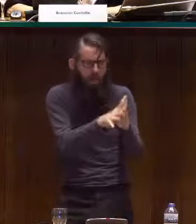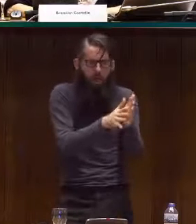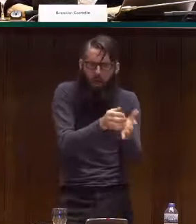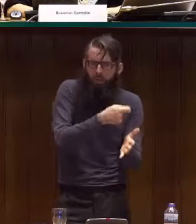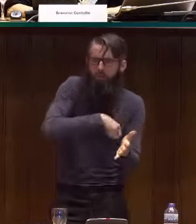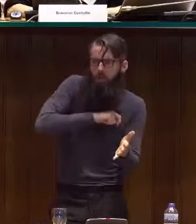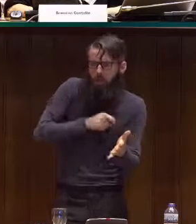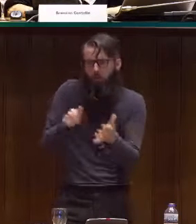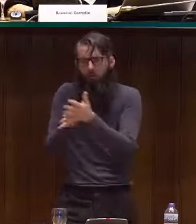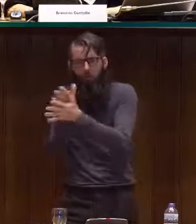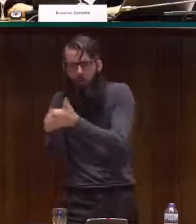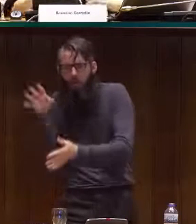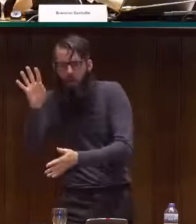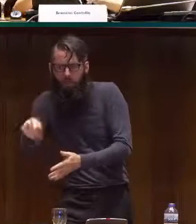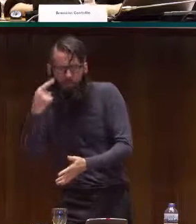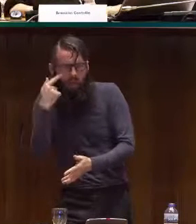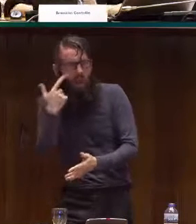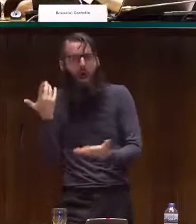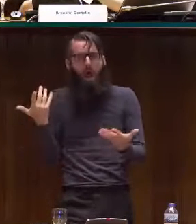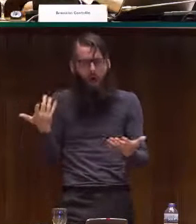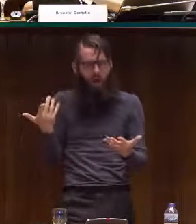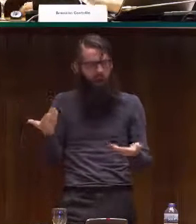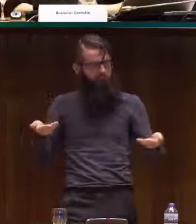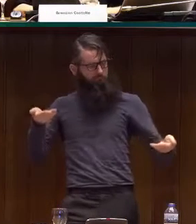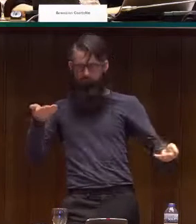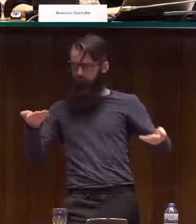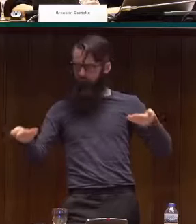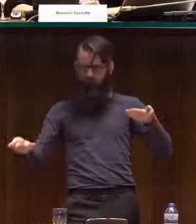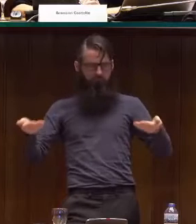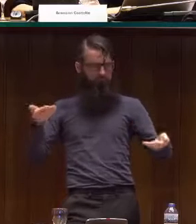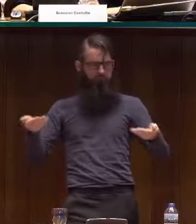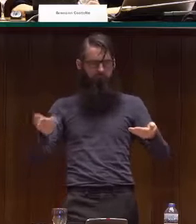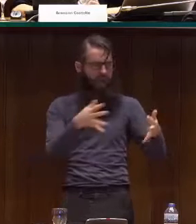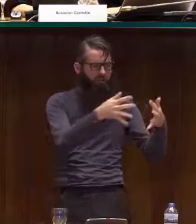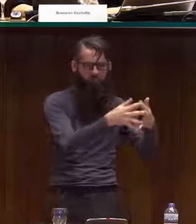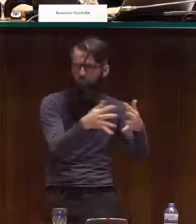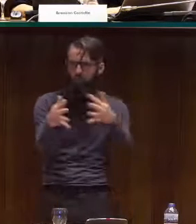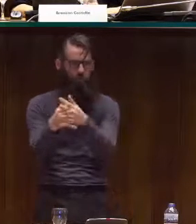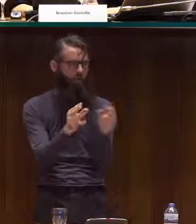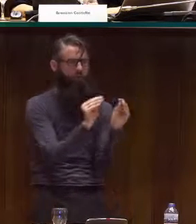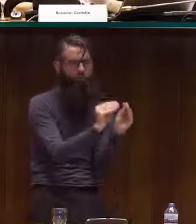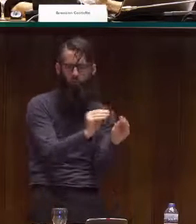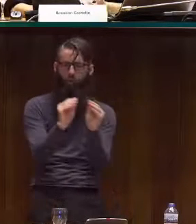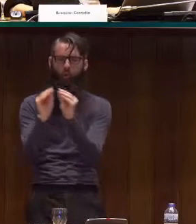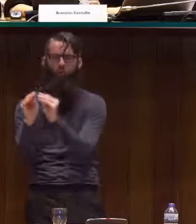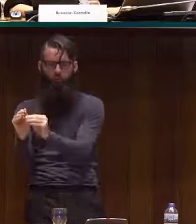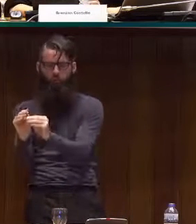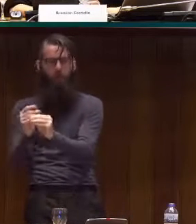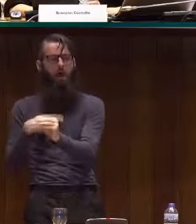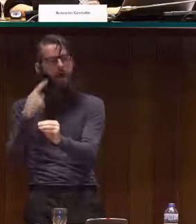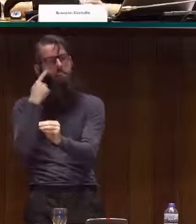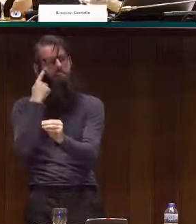Es interesante el hecho de que este estudio de estructuras lingüísticas específicas nos ayuda